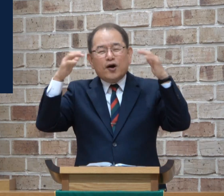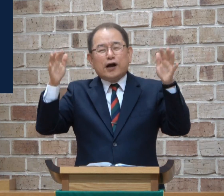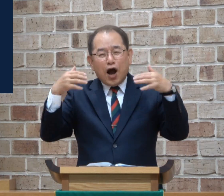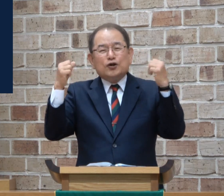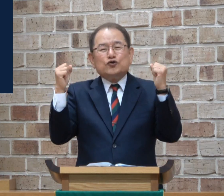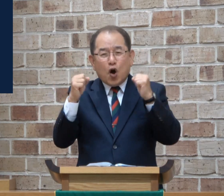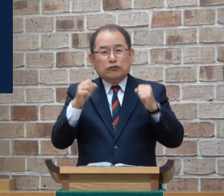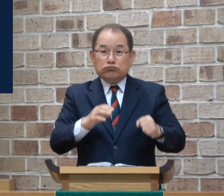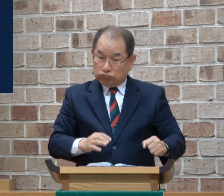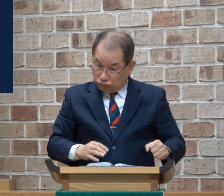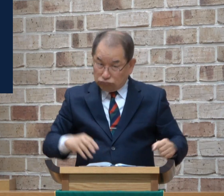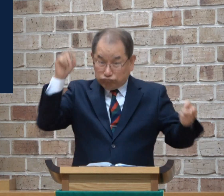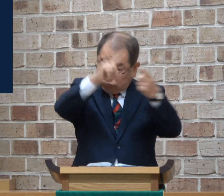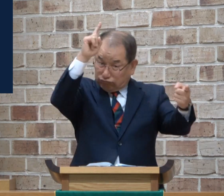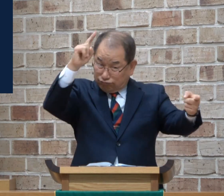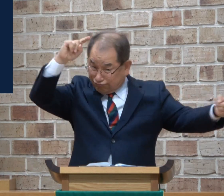아닙니까? 아닙니다.